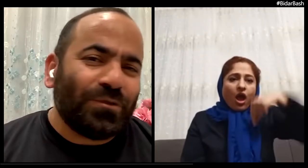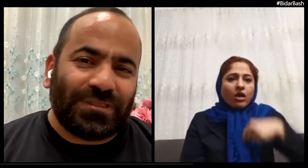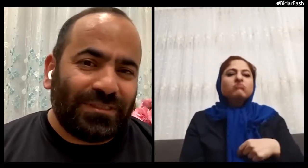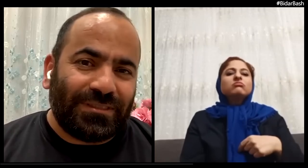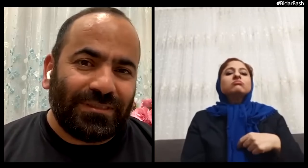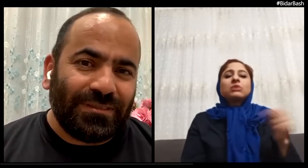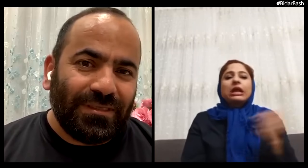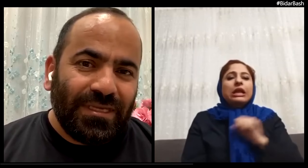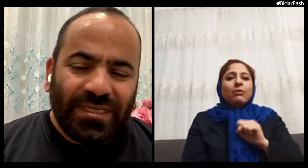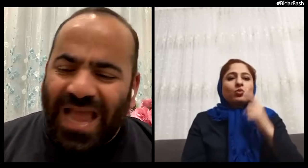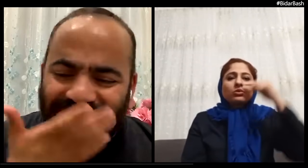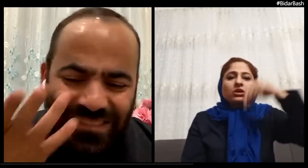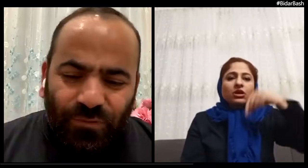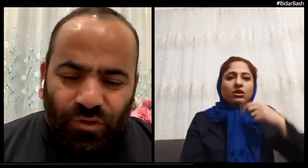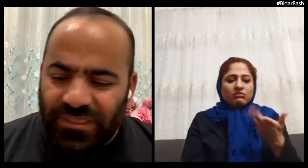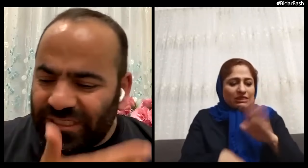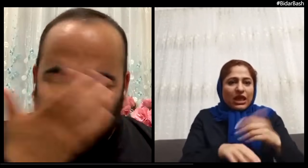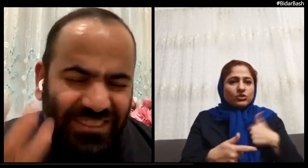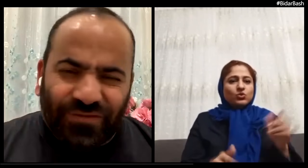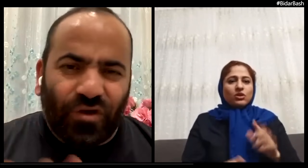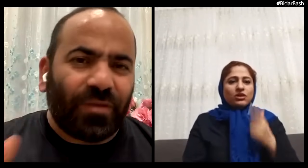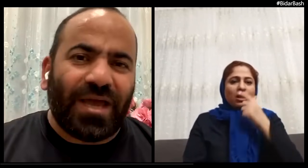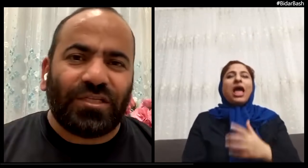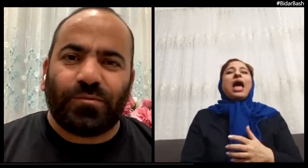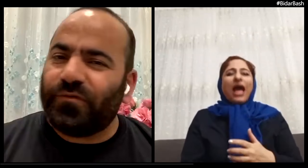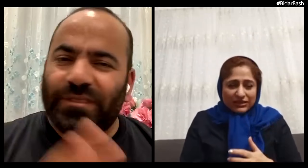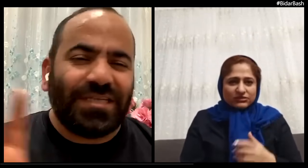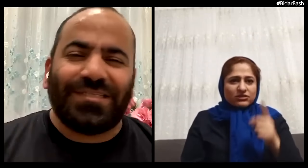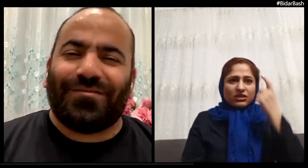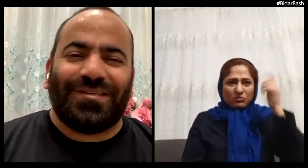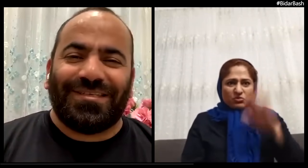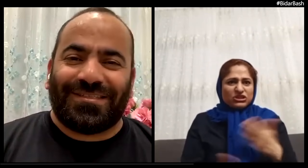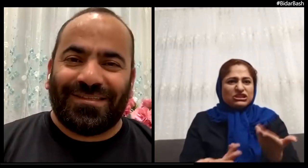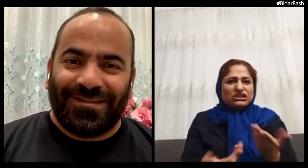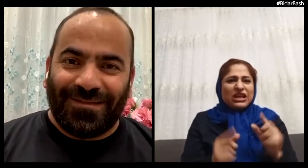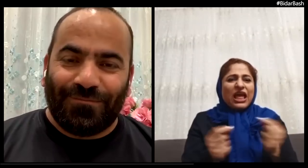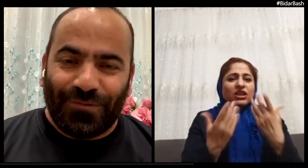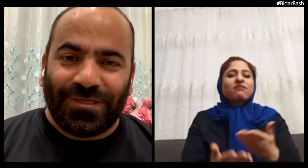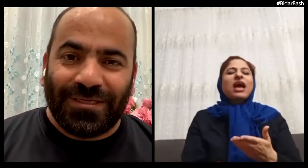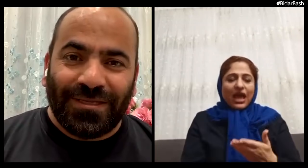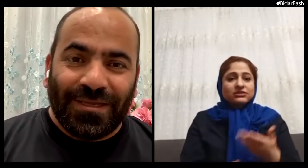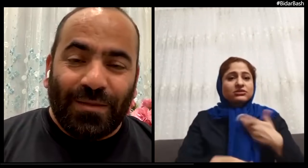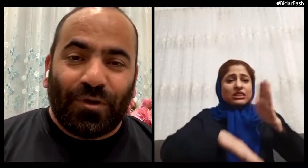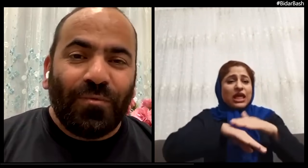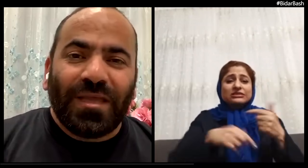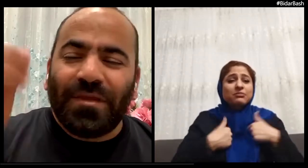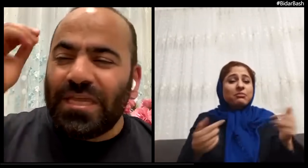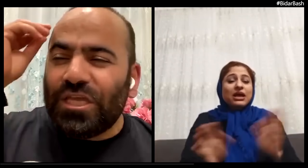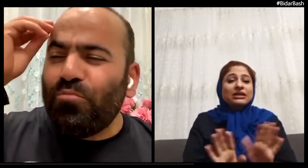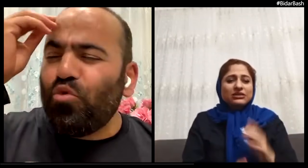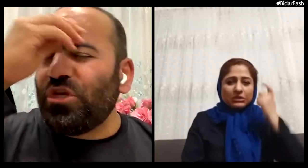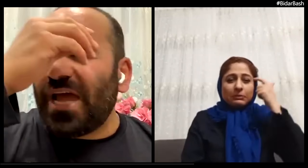دست خودت نیست، یه عدسه میکنی دیگه چه اتفاقی بعدش بیفته دست تو نیست، میدونی؟ میخوام